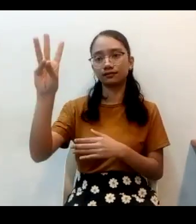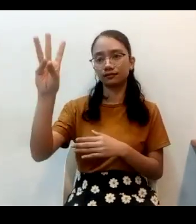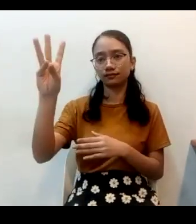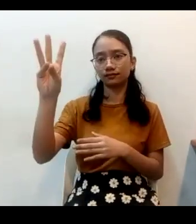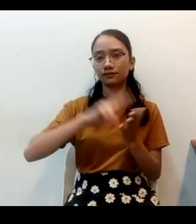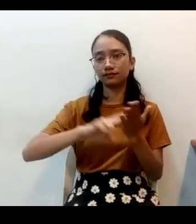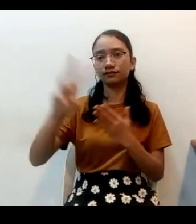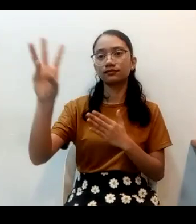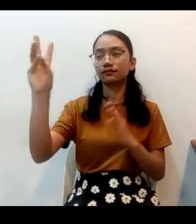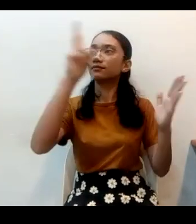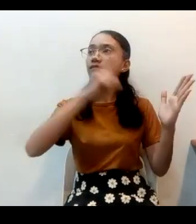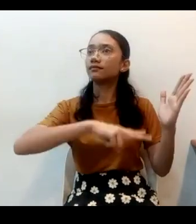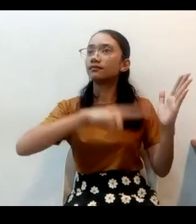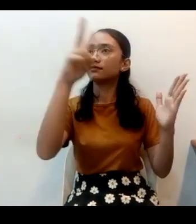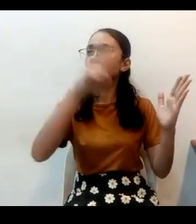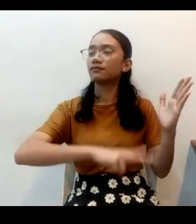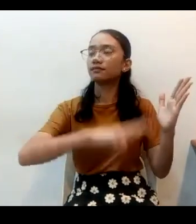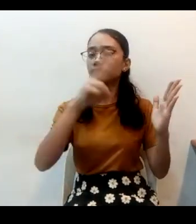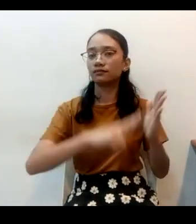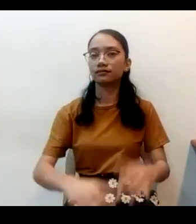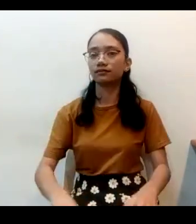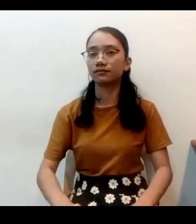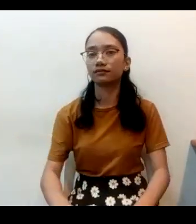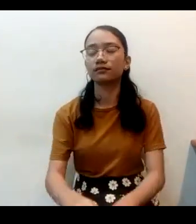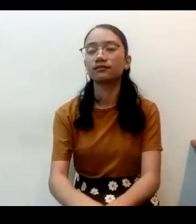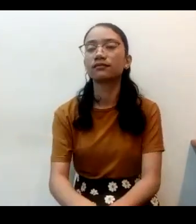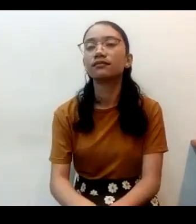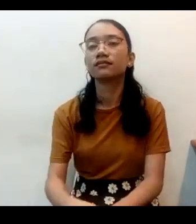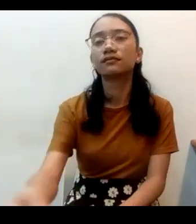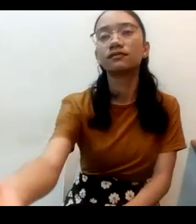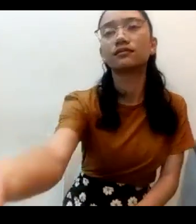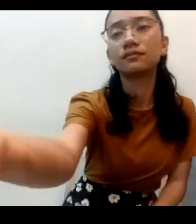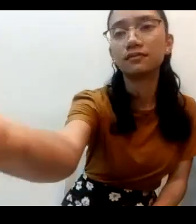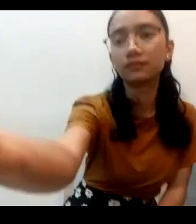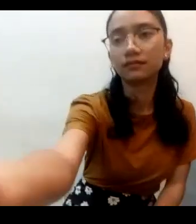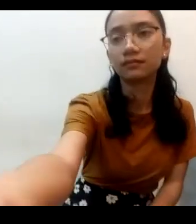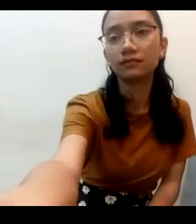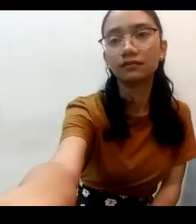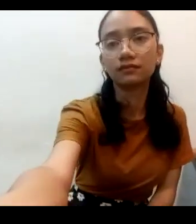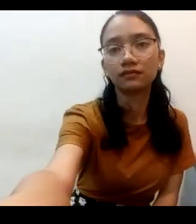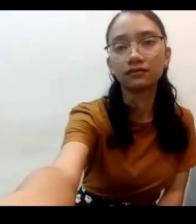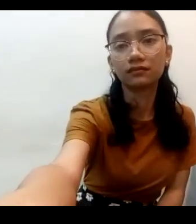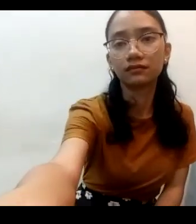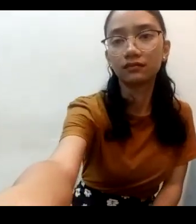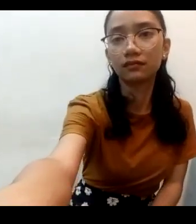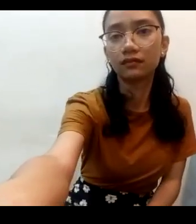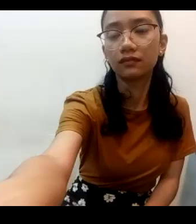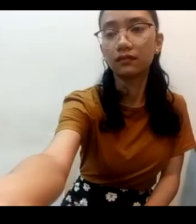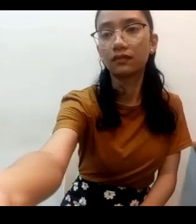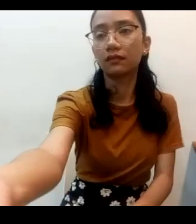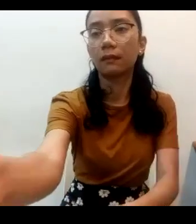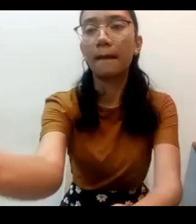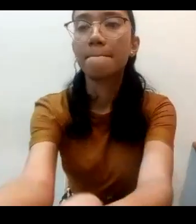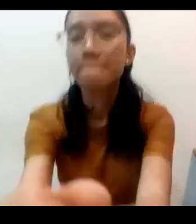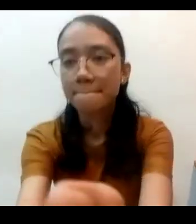6, basahin po natin ng sabay-sabay, 3, 2, 1. Nang masabi niya ang mga bagay na ito, siya'y dumura sa lupa at